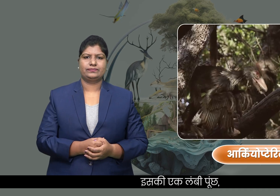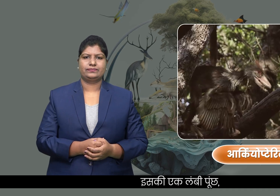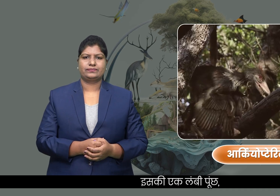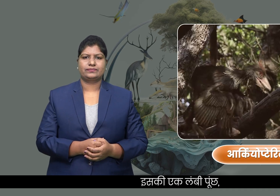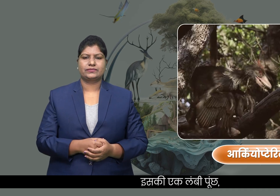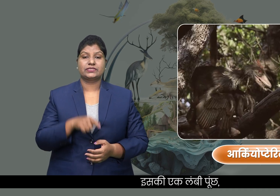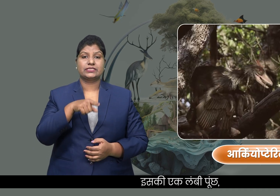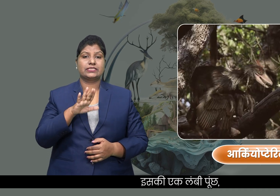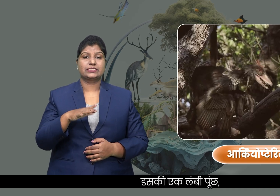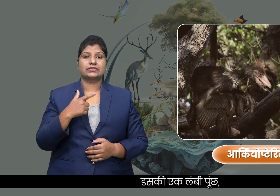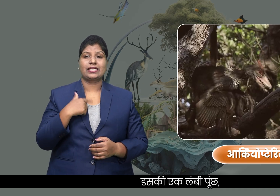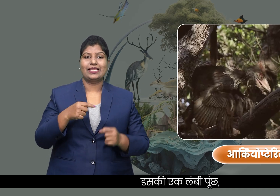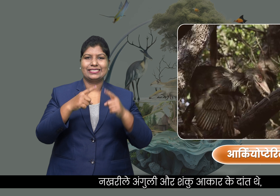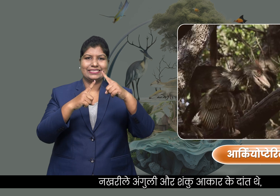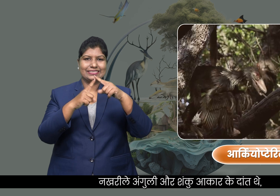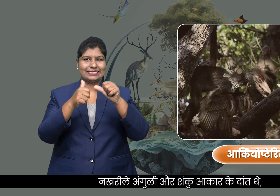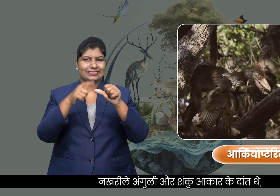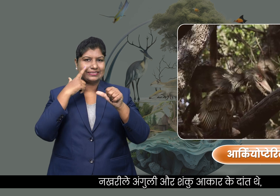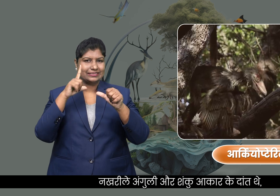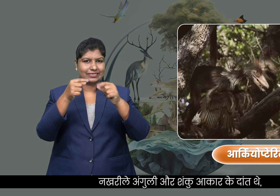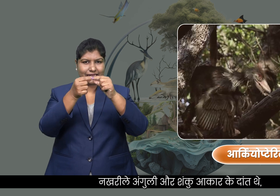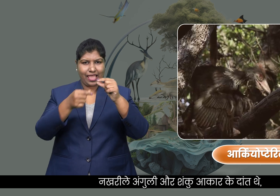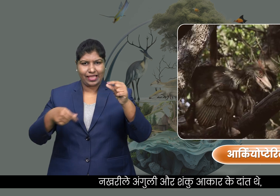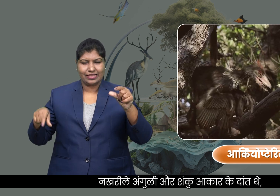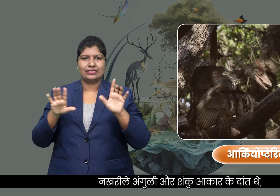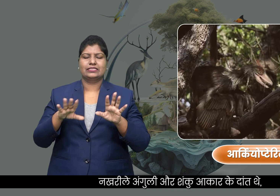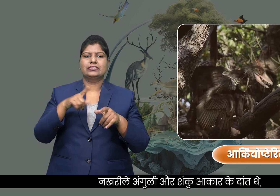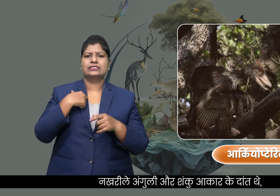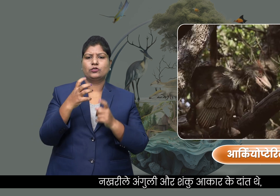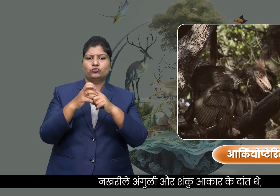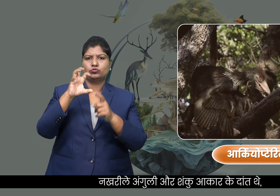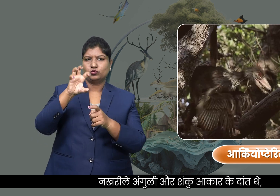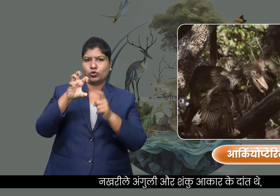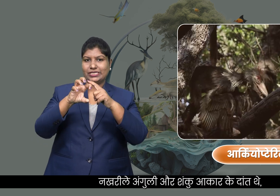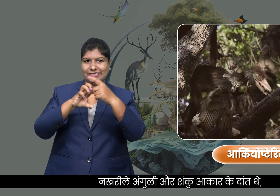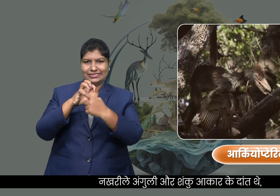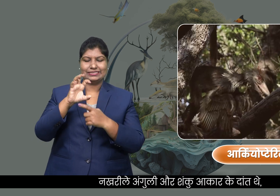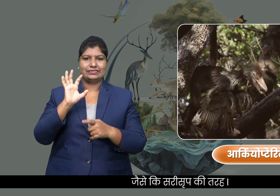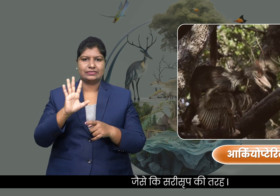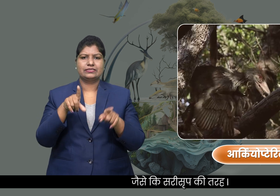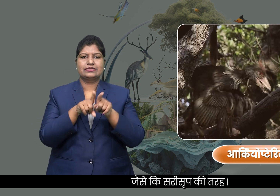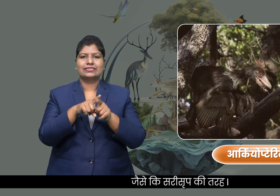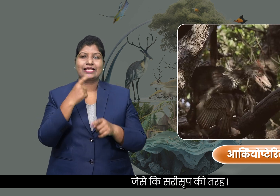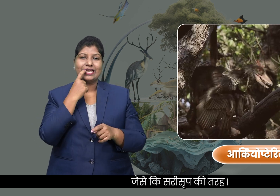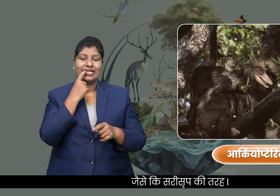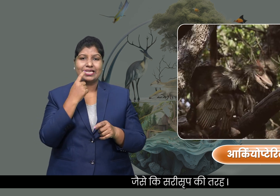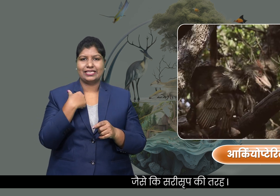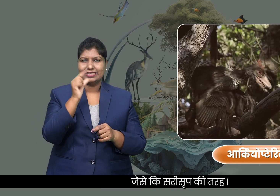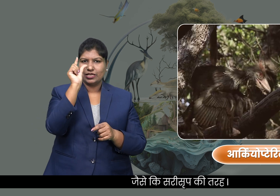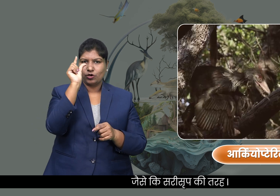इसकी एक लंबी पूंछ, नखरीले अंगुली और शंकु आकार के दांत थे, जैसे कि सरीसृप की